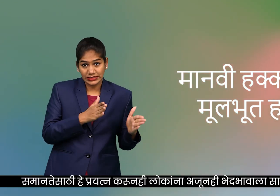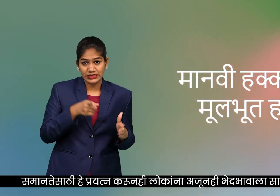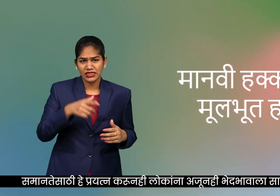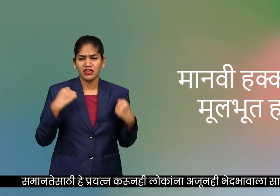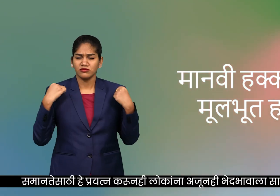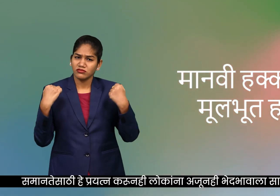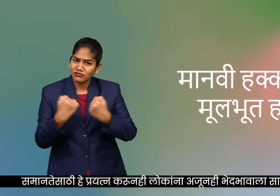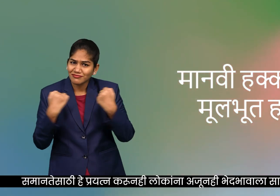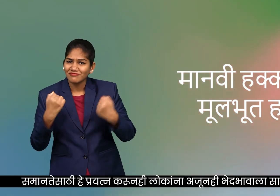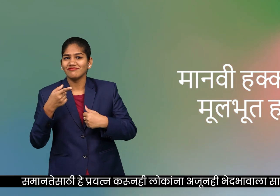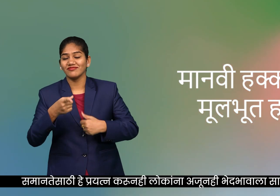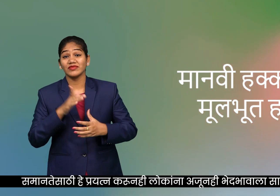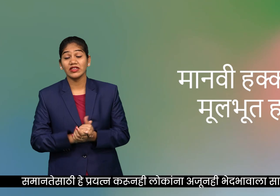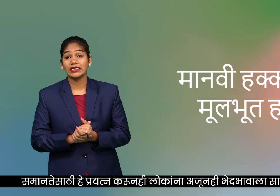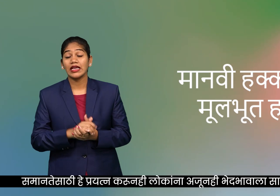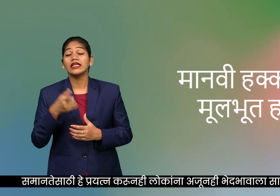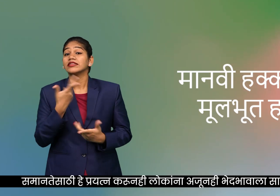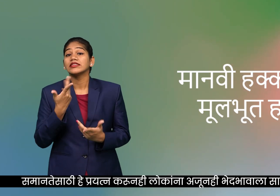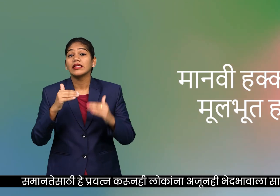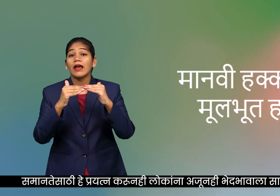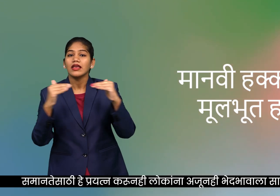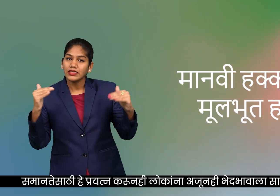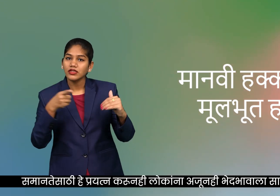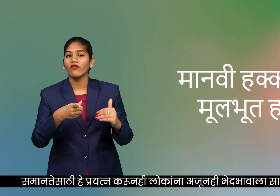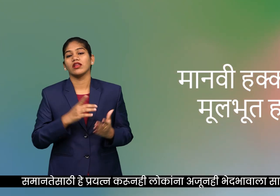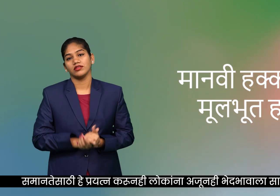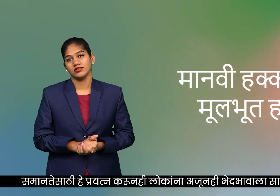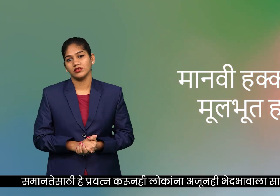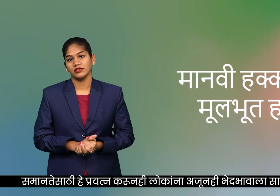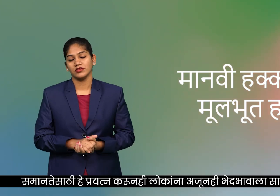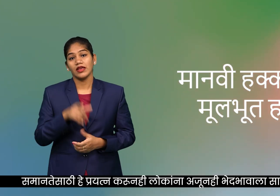समानतेसाठी हे प्रयत्न करूनही लोकांना अजूनही भेदभावाला सामोरे जावे लागते.